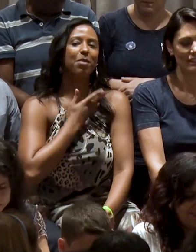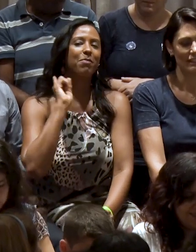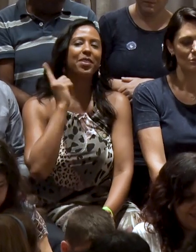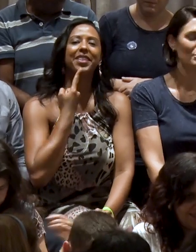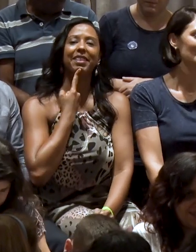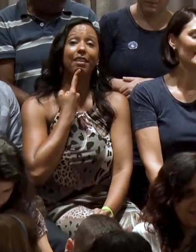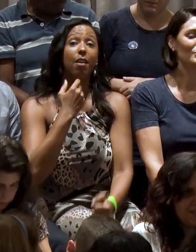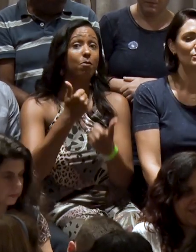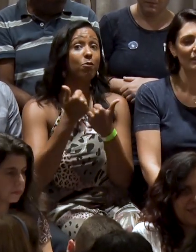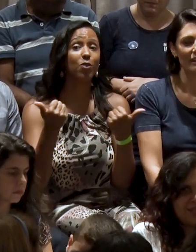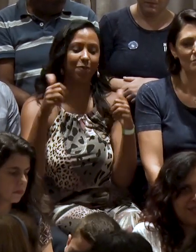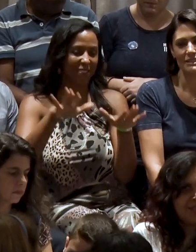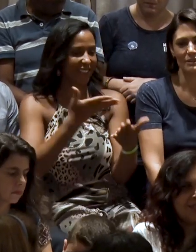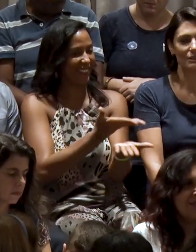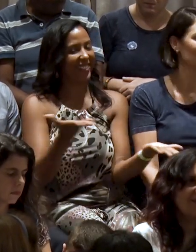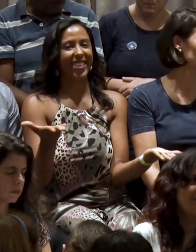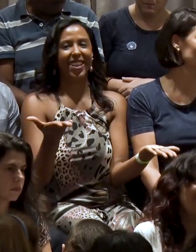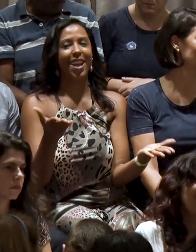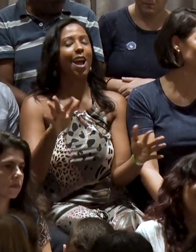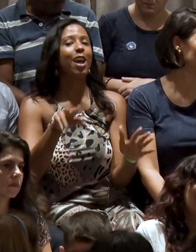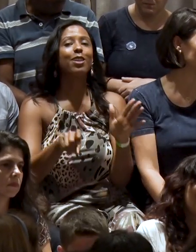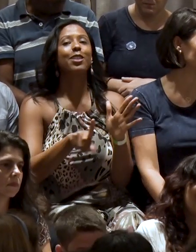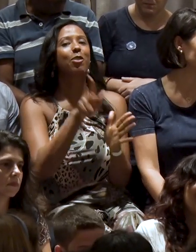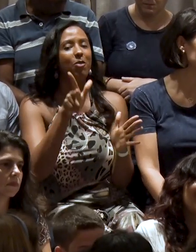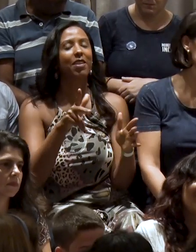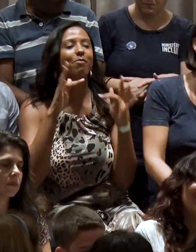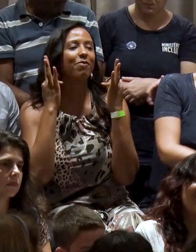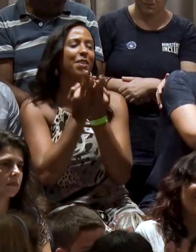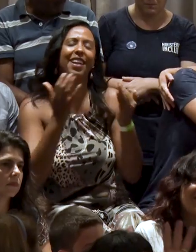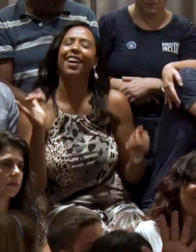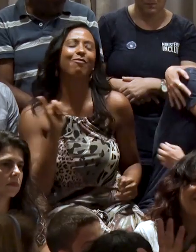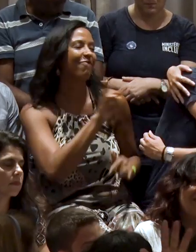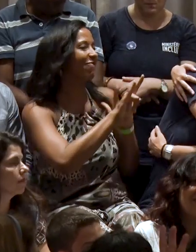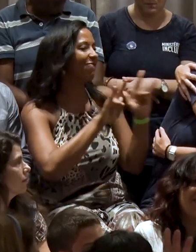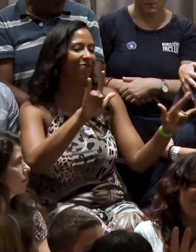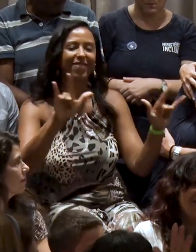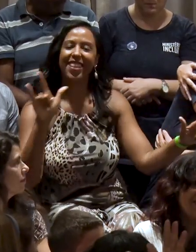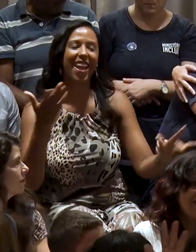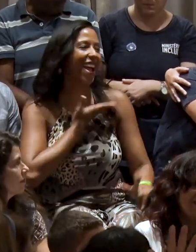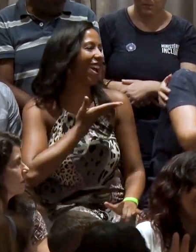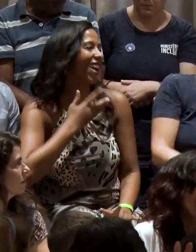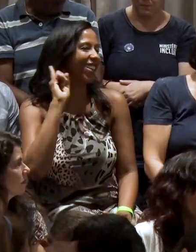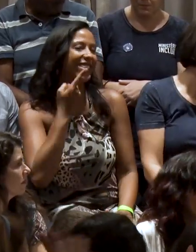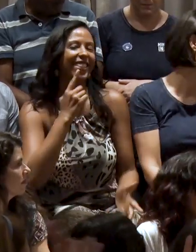E o meu ministério incluir é a minha segunda família. Eu amo muito os meus amigos surdos, os meus intérpretes de